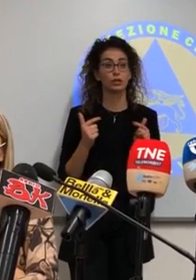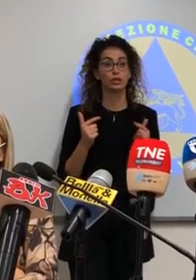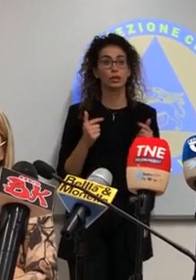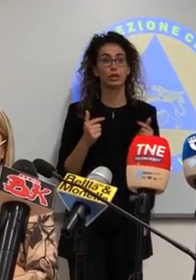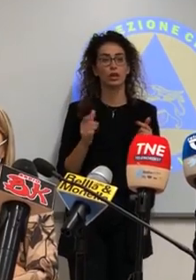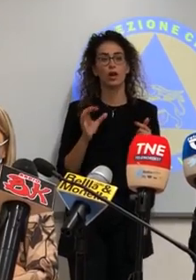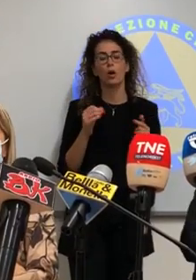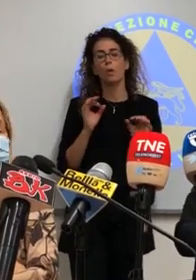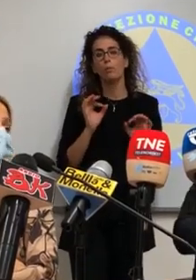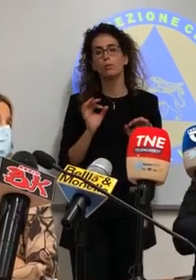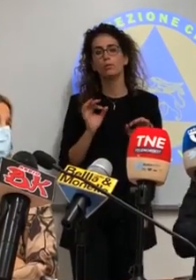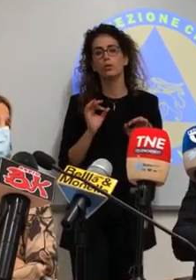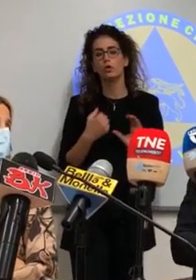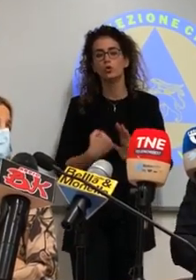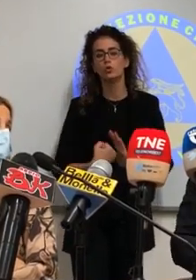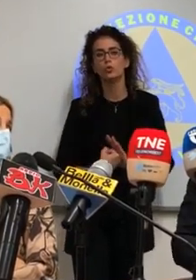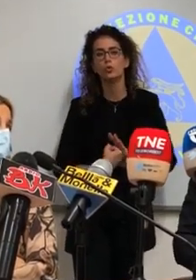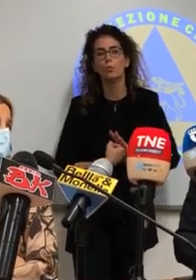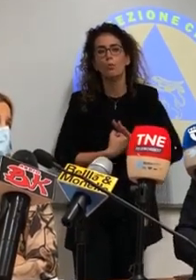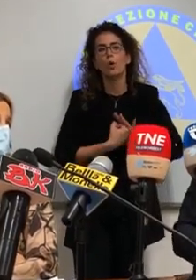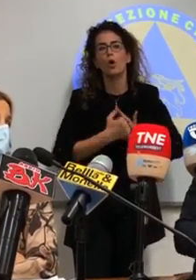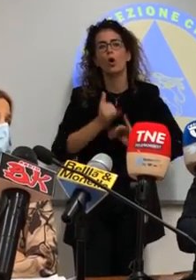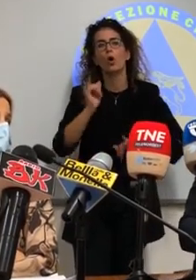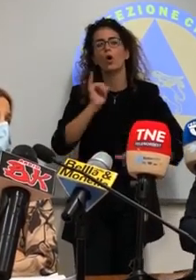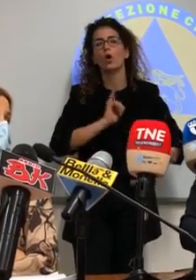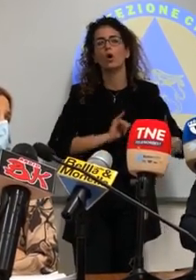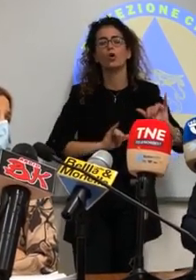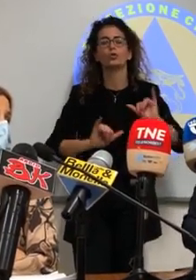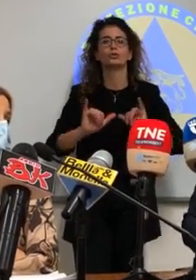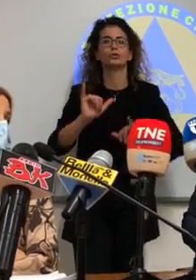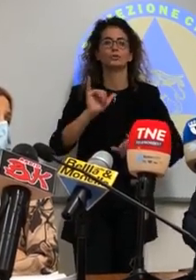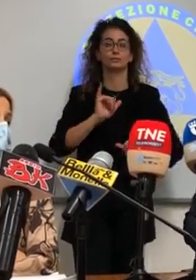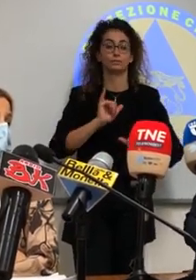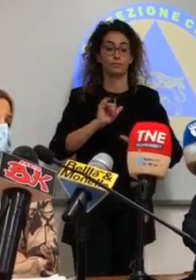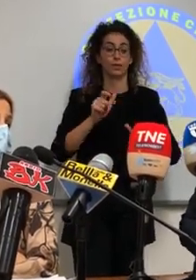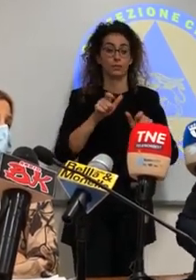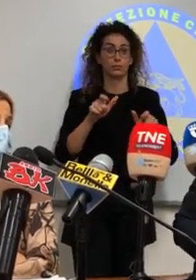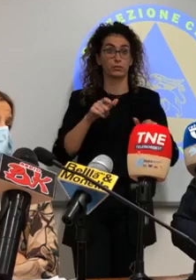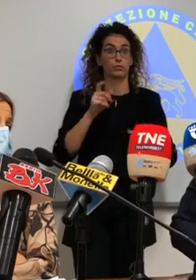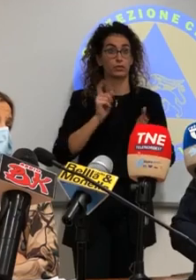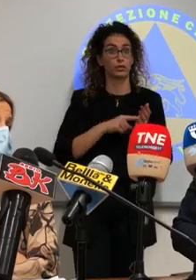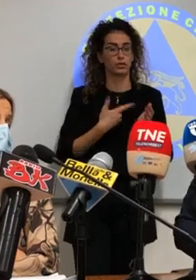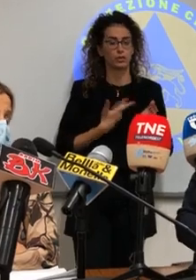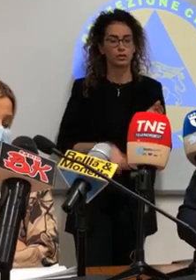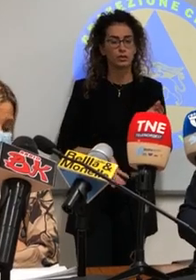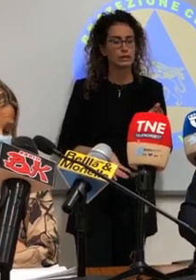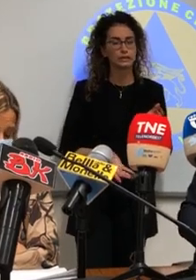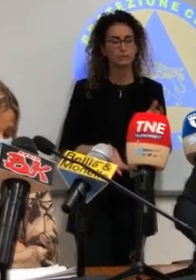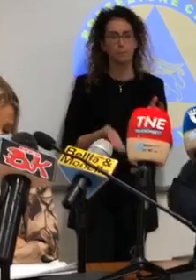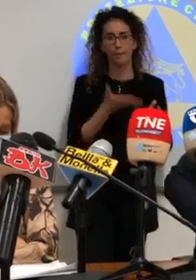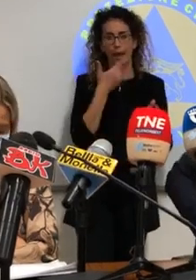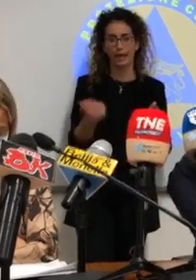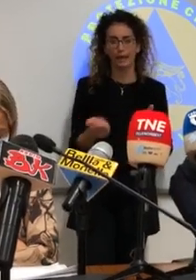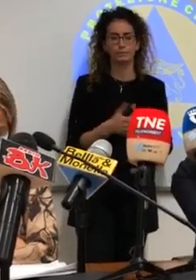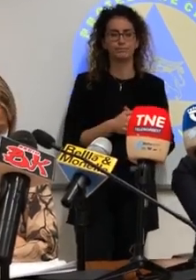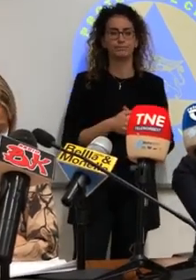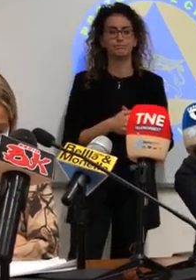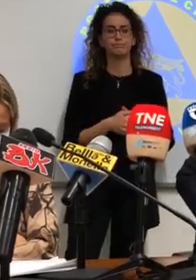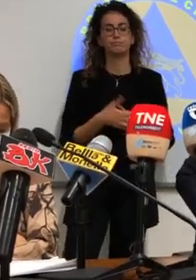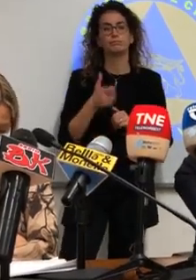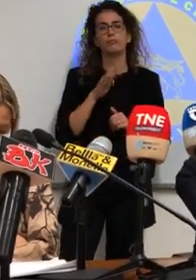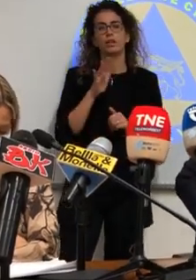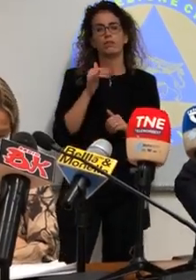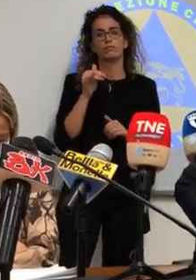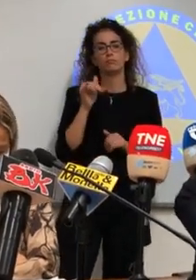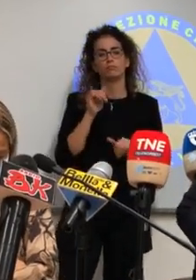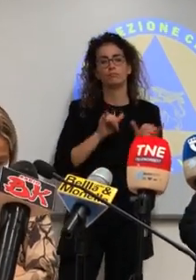proprio dirla tutta, di supporto all'informazione della quale i cittadini hanno diritto. Perché penso che alcune fake